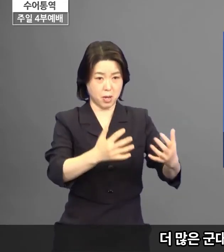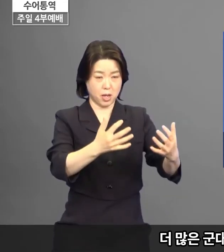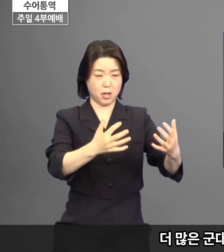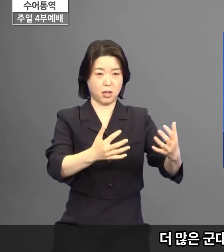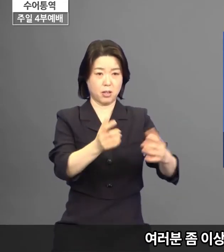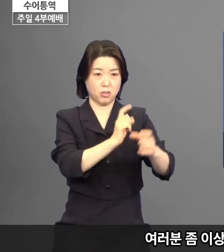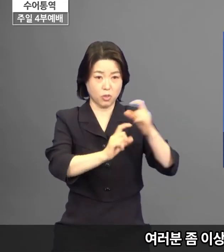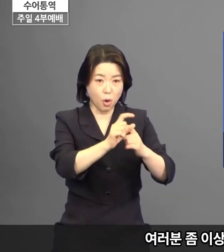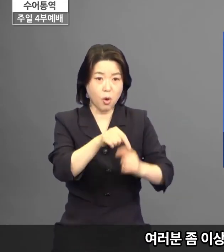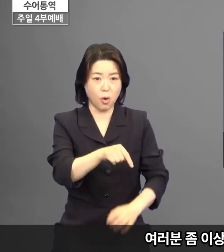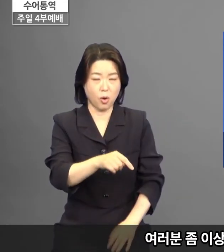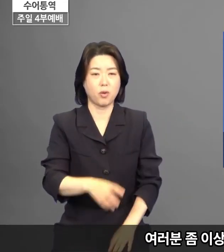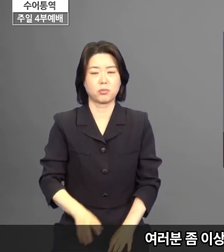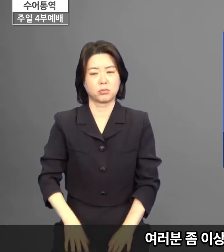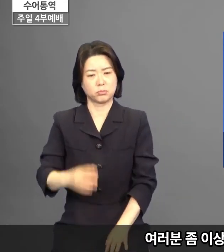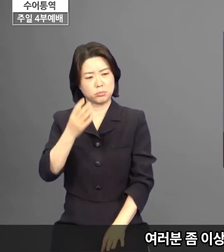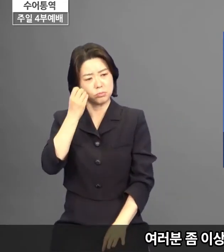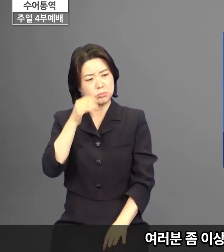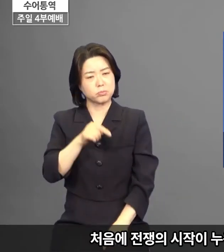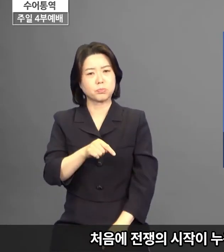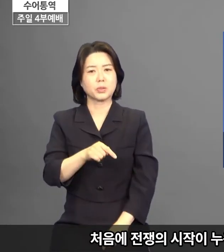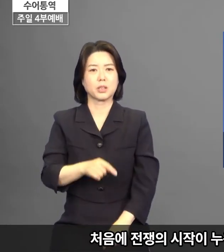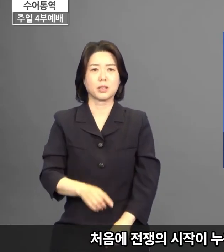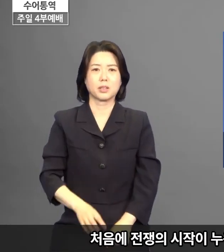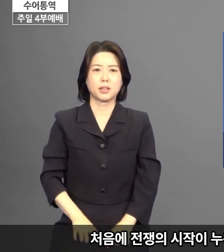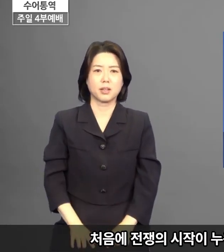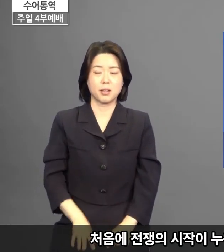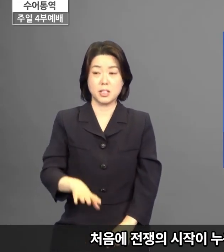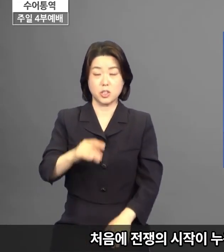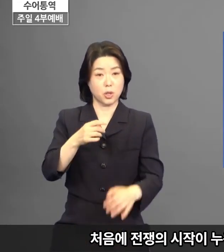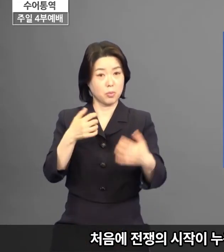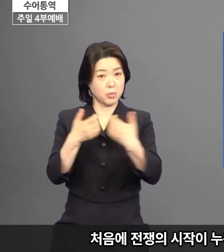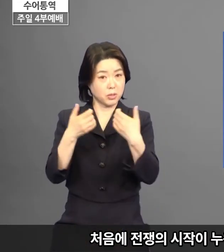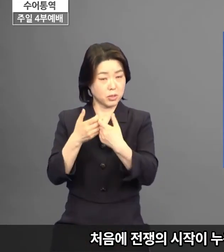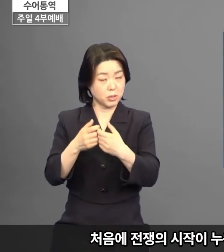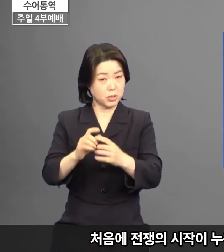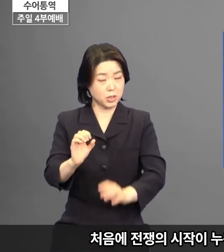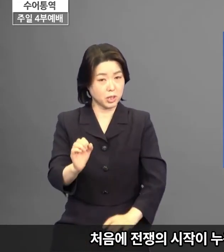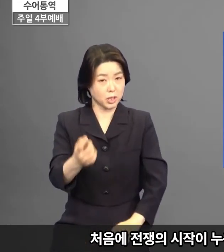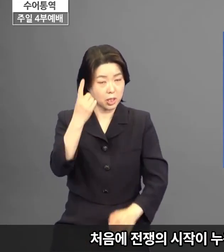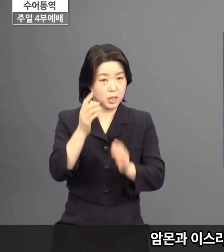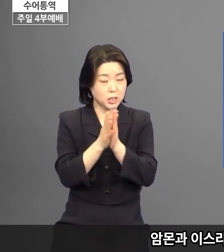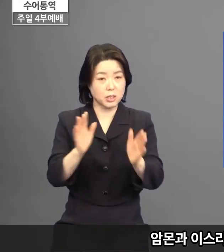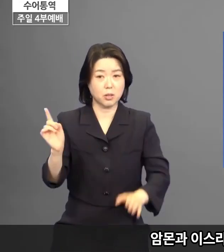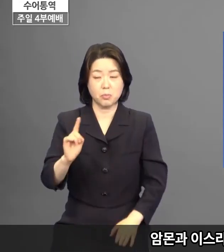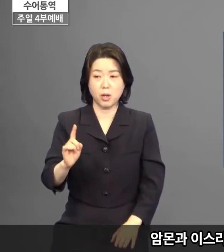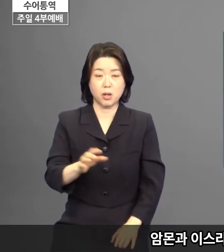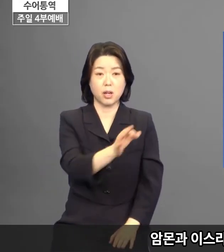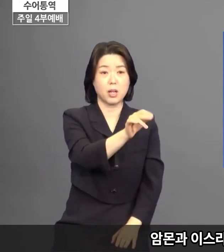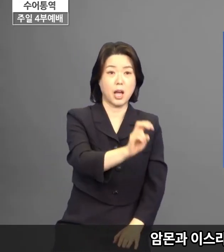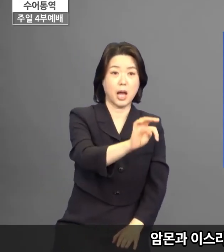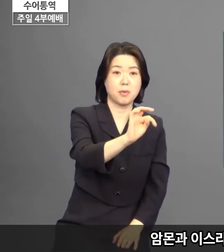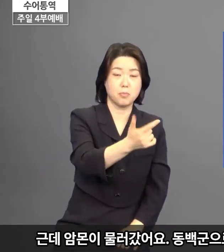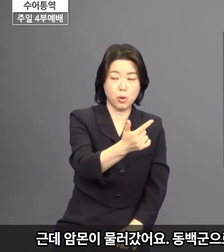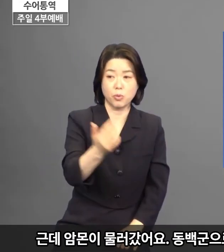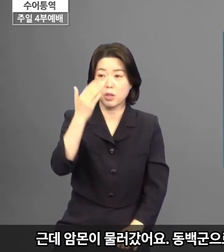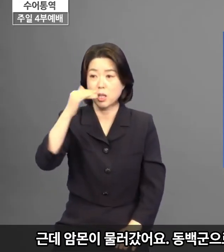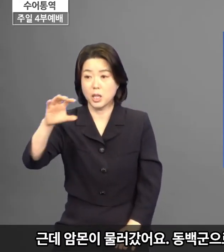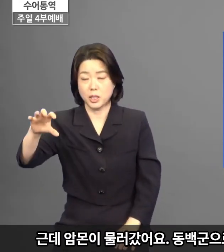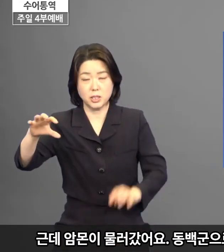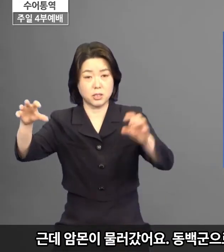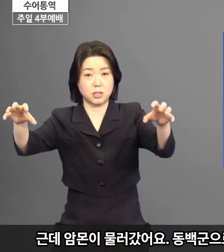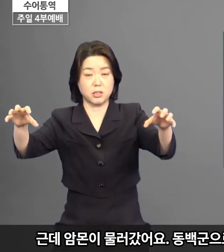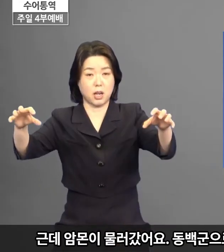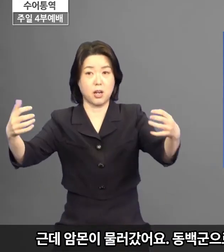끌고 와요. 자, 여러분 좀 이상하지 않습니까? 처음에 전쟁의 시작이 누구와 누구의 전쟁이었어요? 암몬과 이스라엘 전쟁이에요. 근데